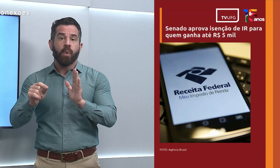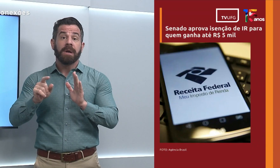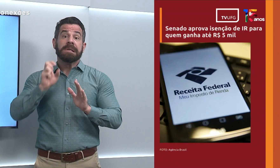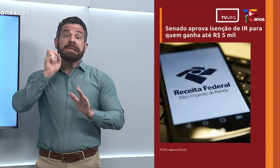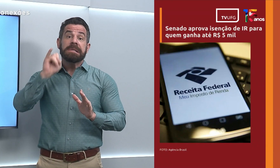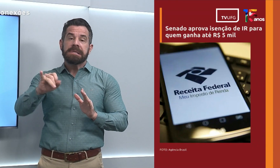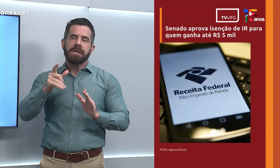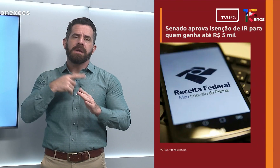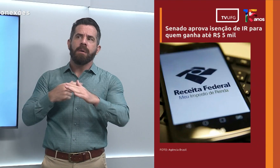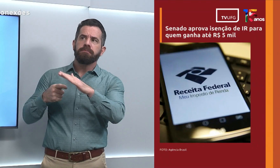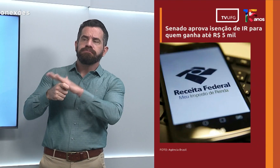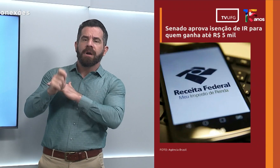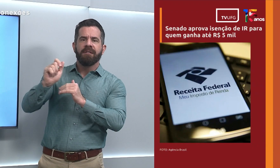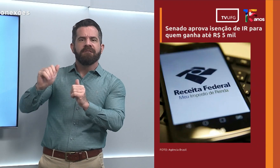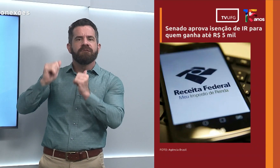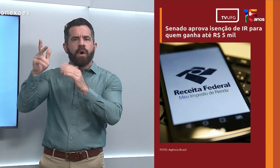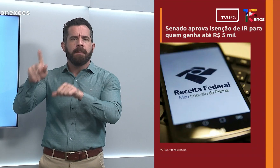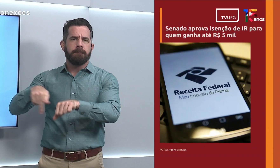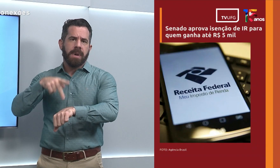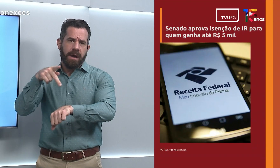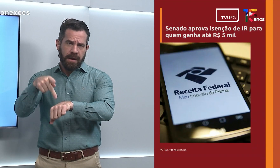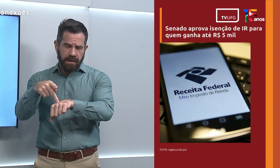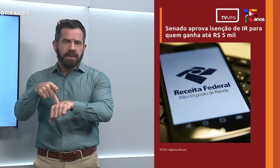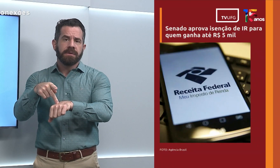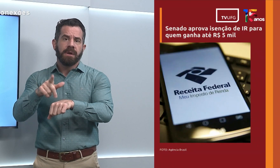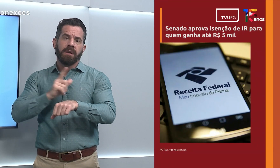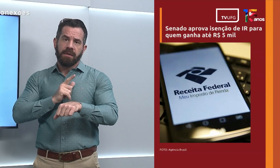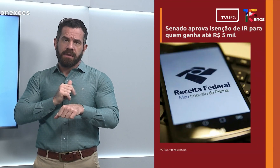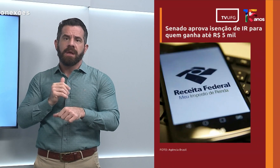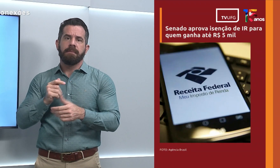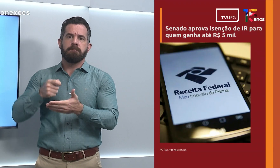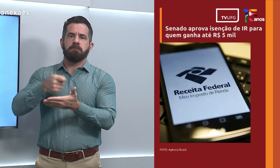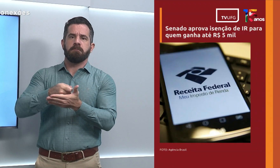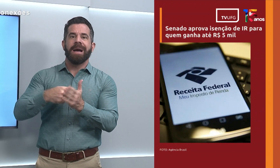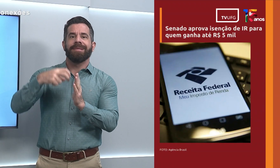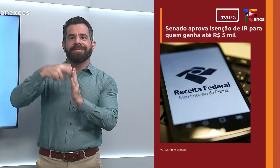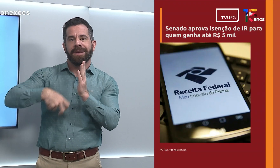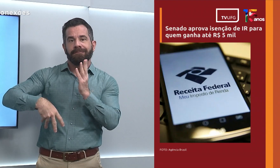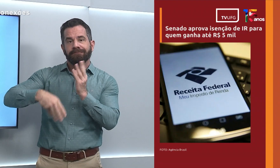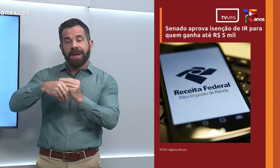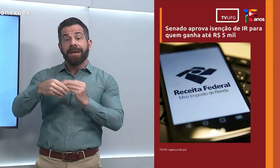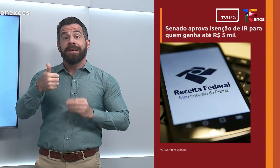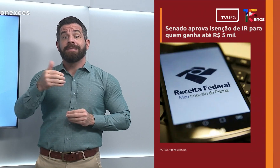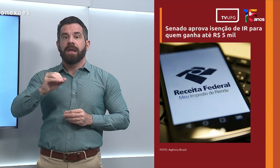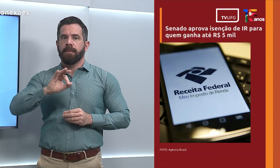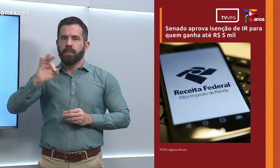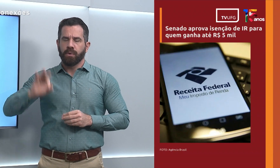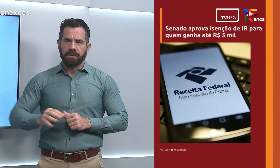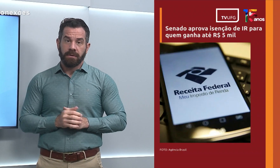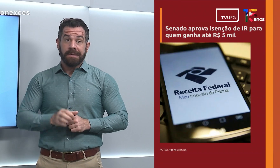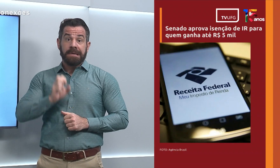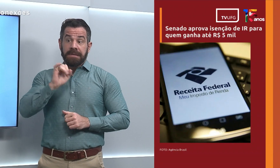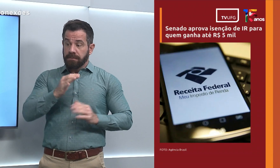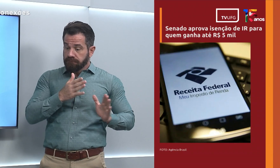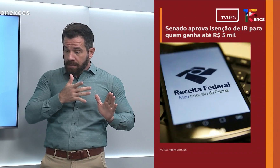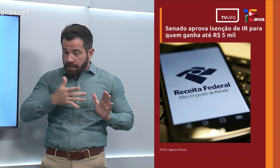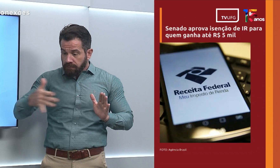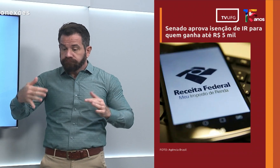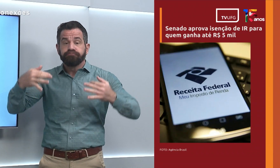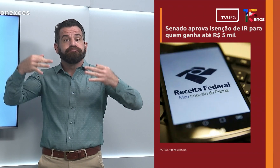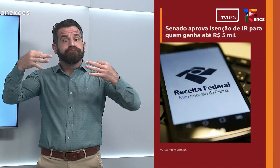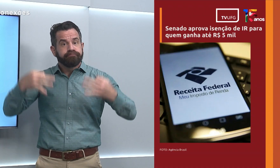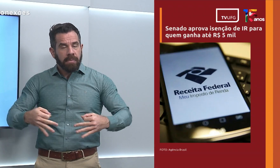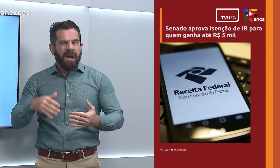exterior, com uma alíquota, um valor de 10%. E se esse texto for sancionado até o final do ano pelo